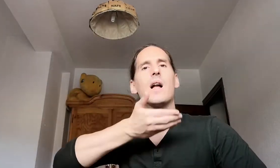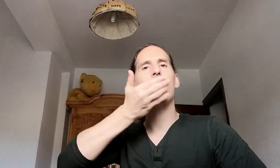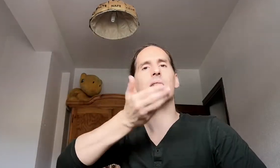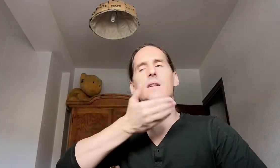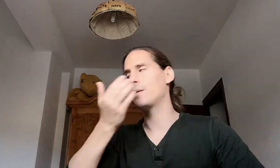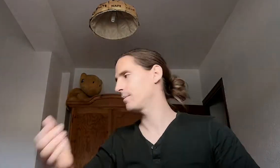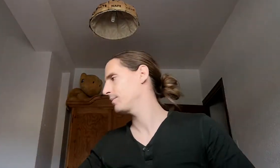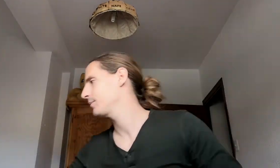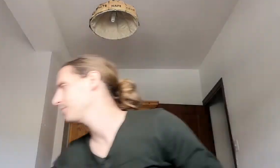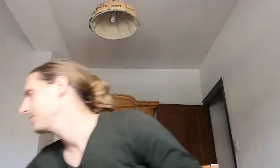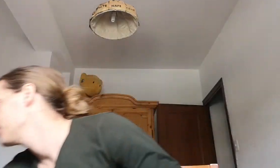Caliente.